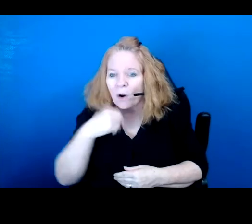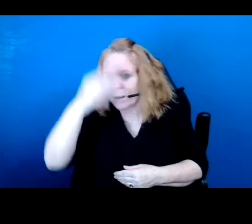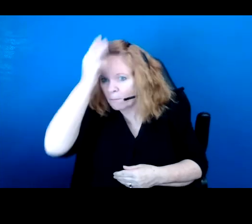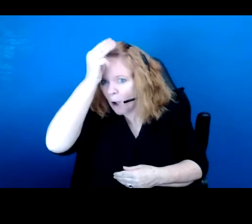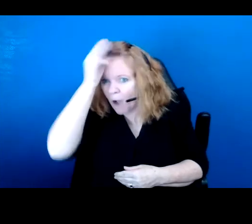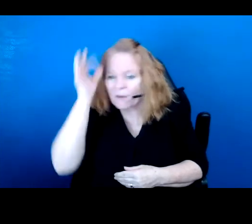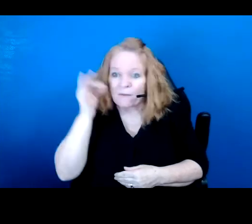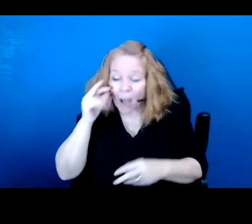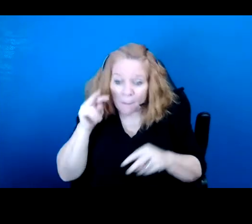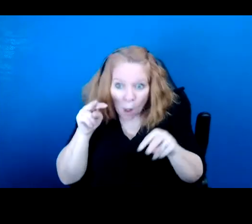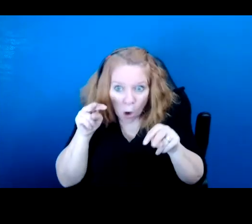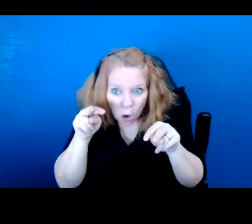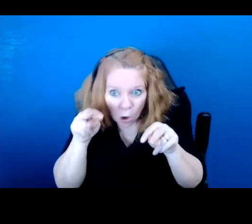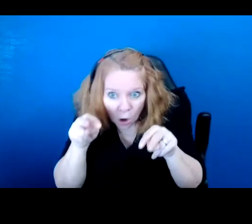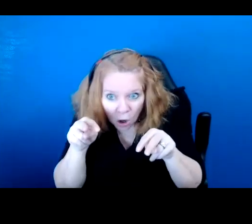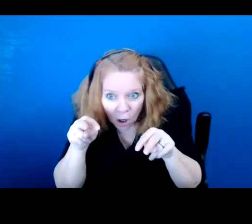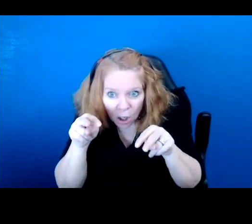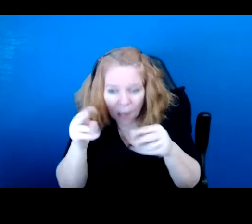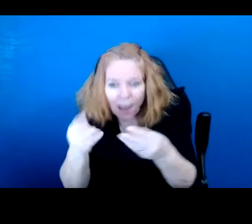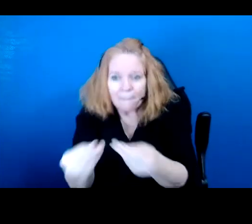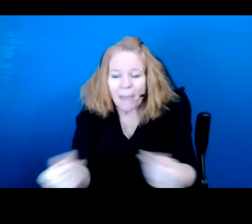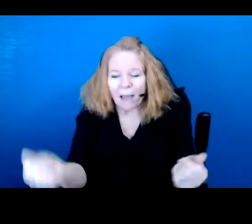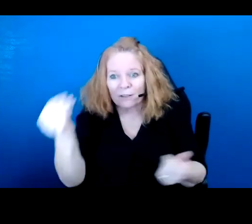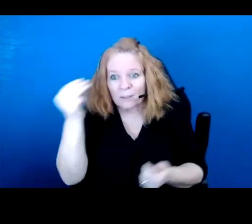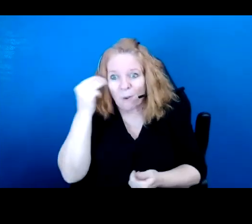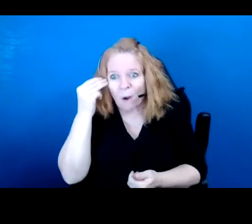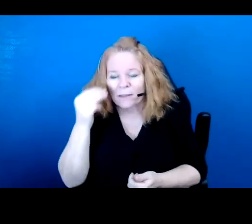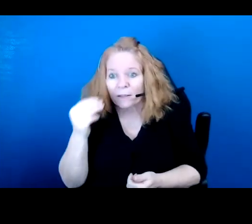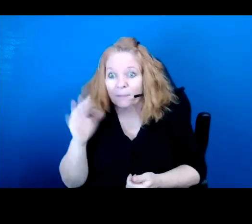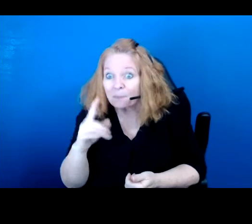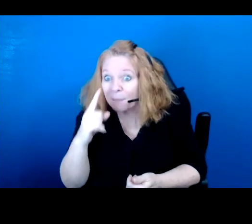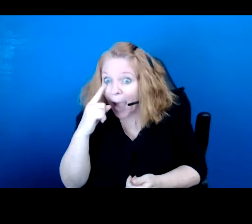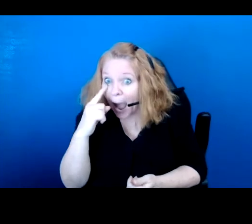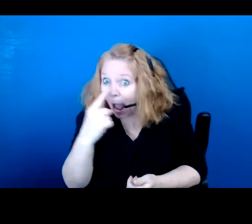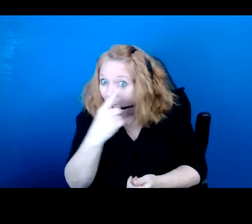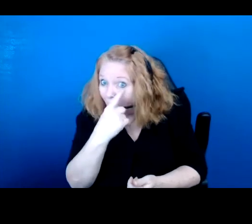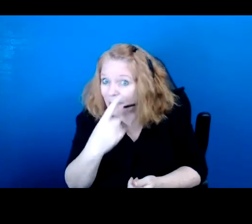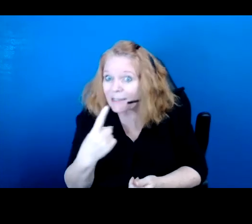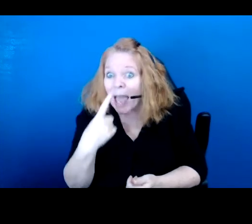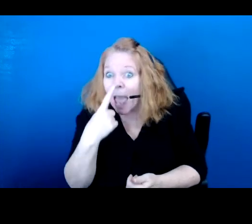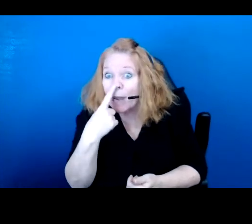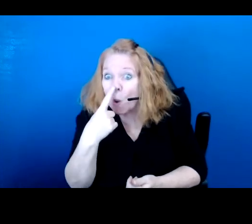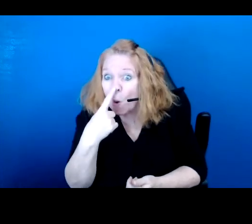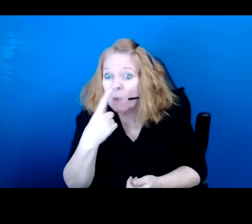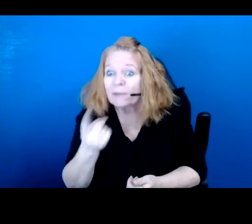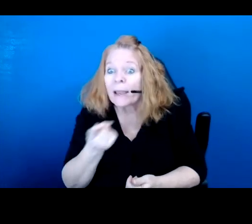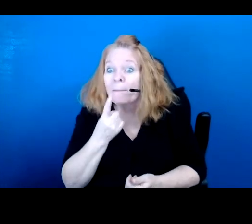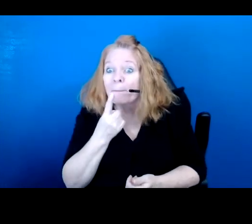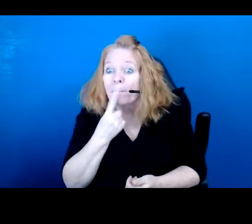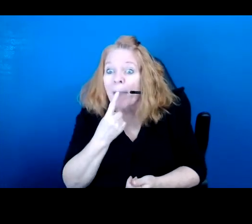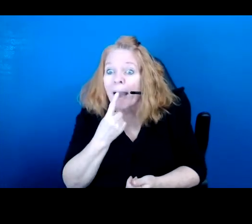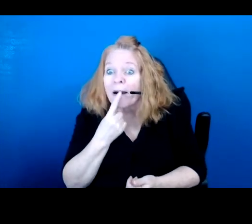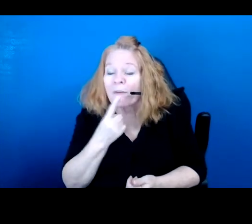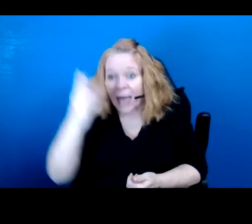fueron a ver que había pasado y lo miraron y se estaba derritiendo sus ojos su